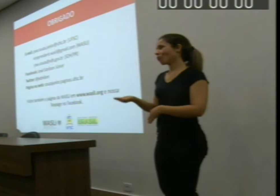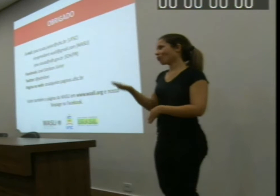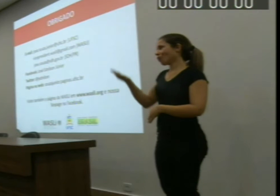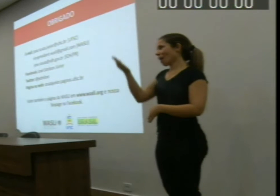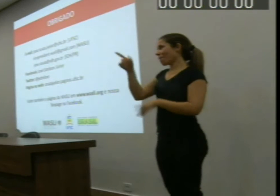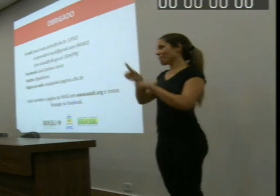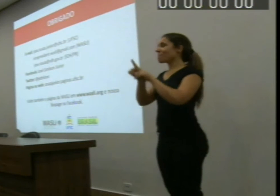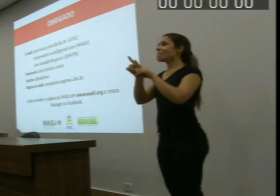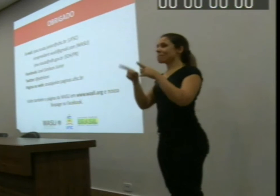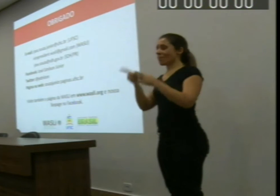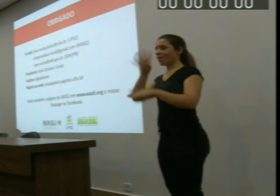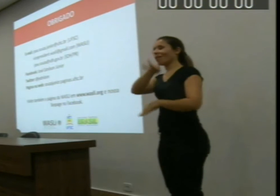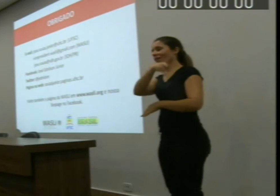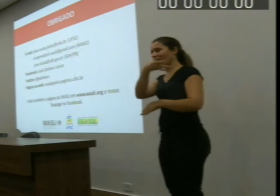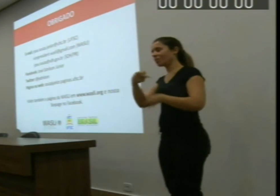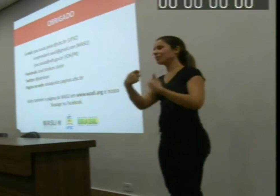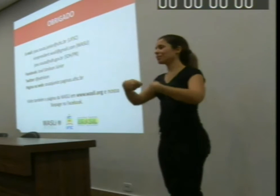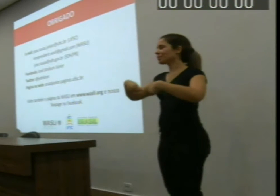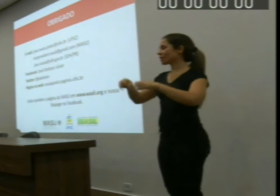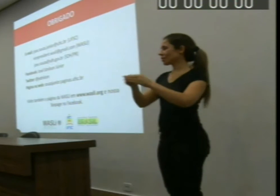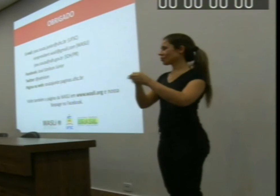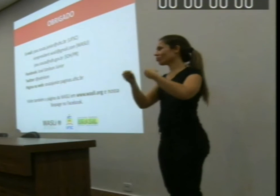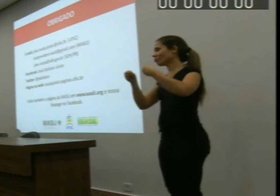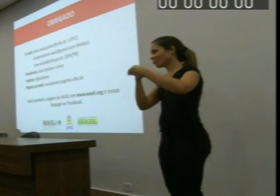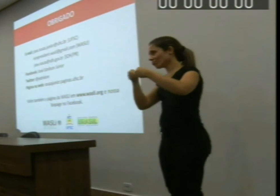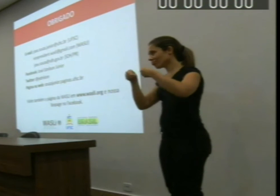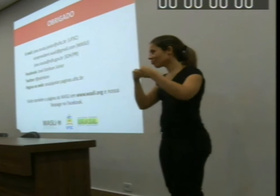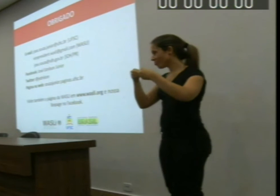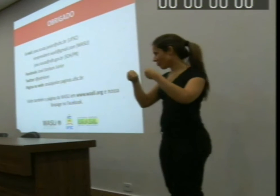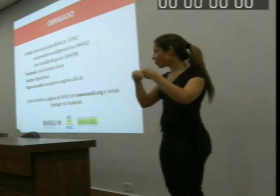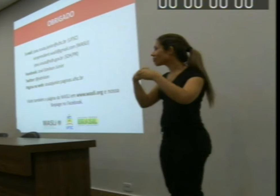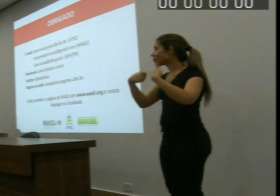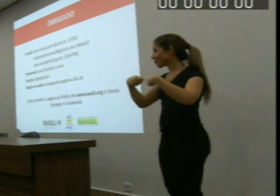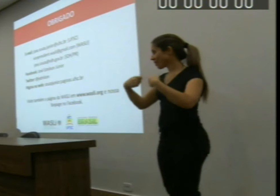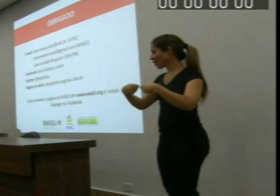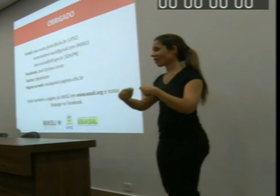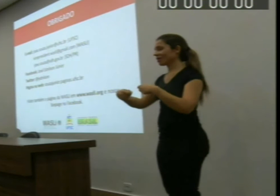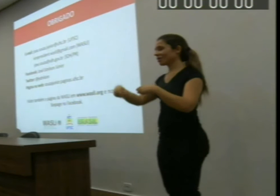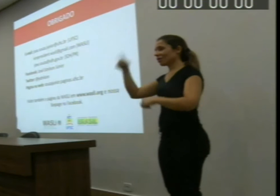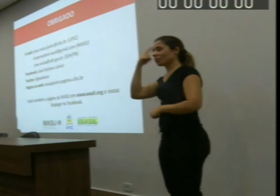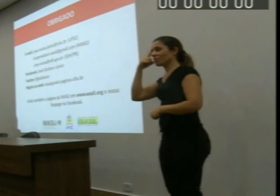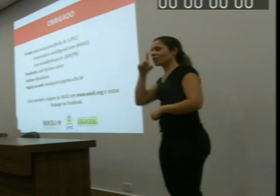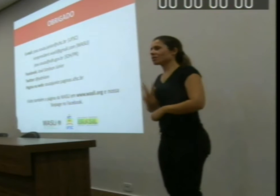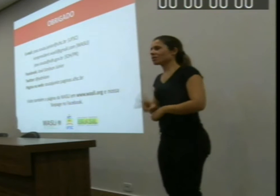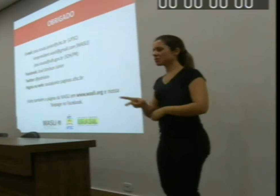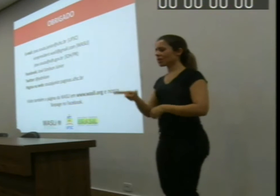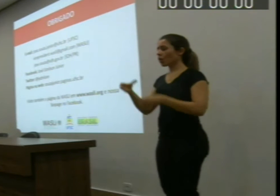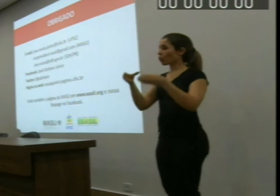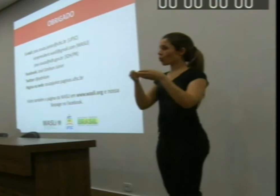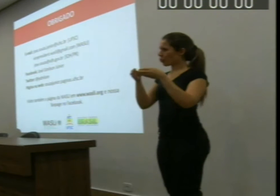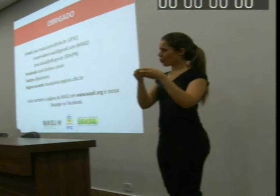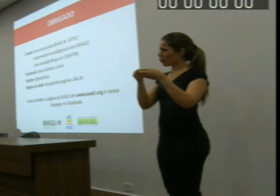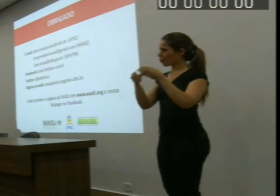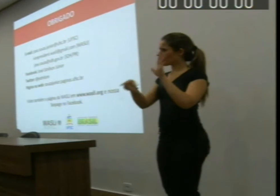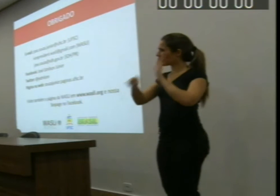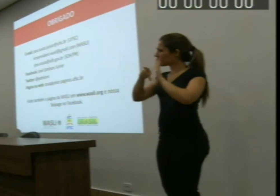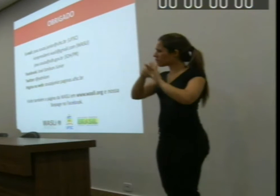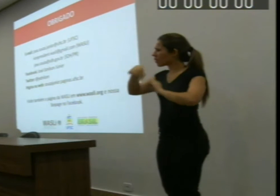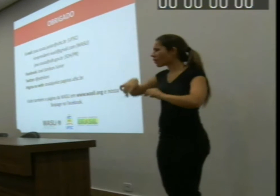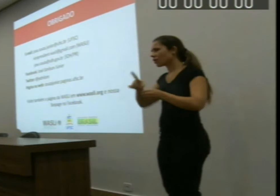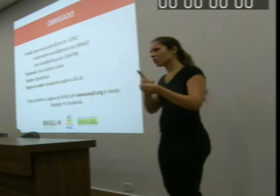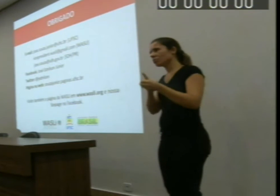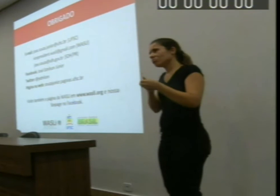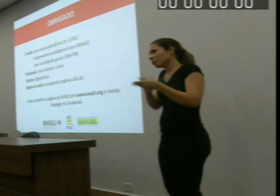flexível o fato é esse as tabelas tem que ser flexíveis com as realidades locais e dentro da realidade local as tabelas também podem ser flexíveis